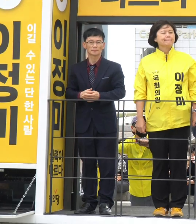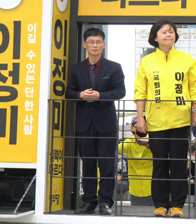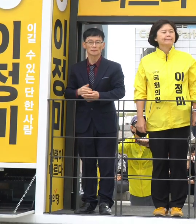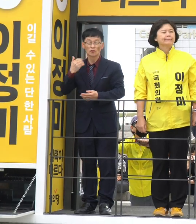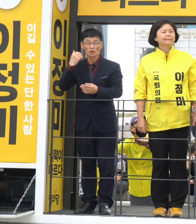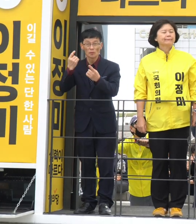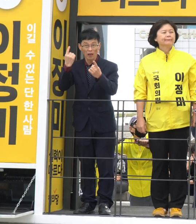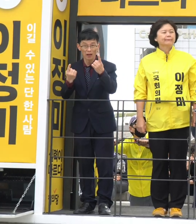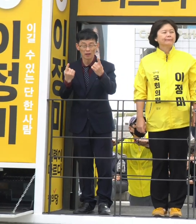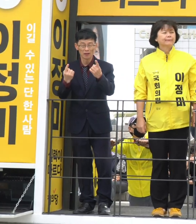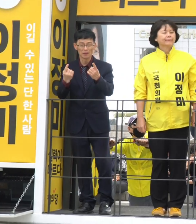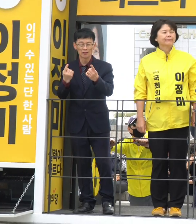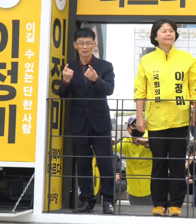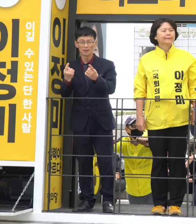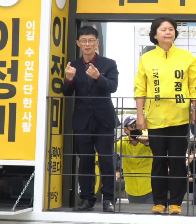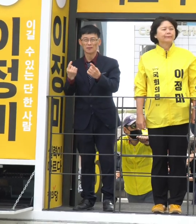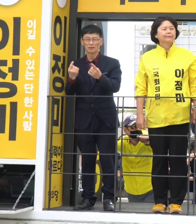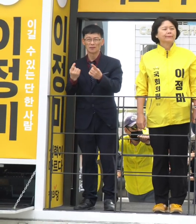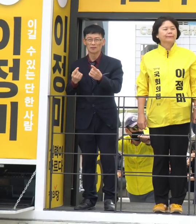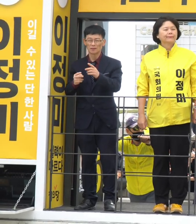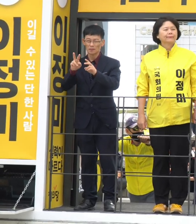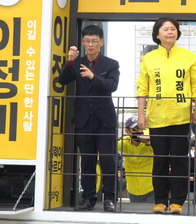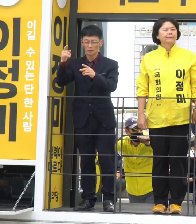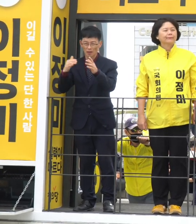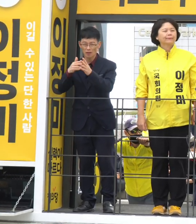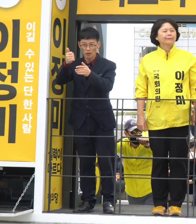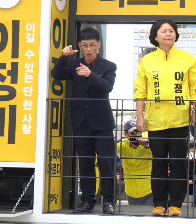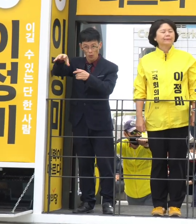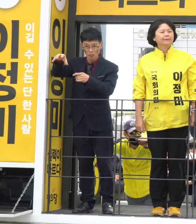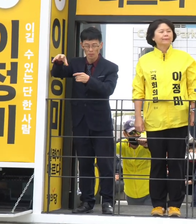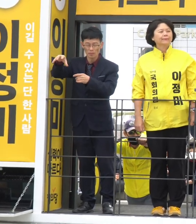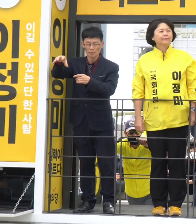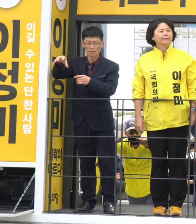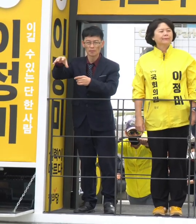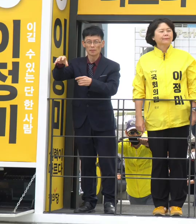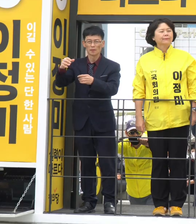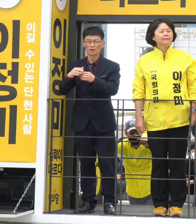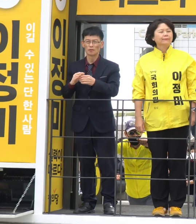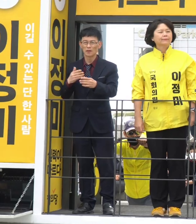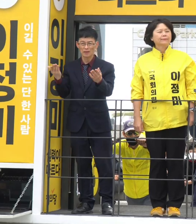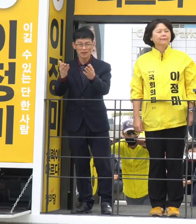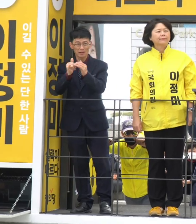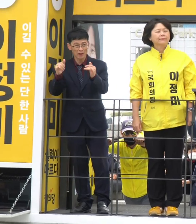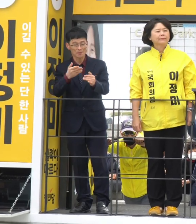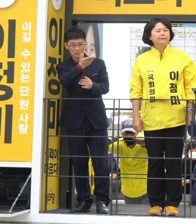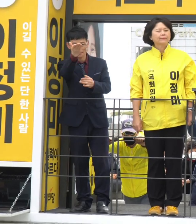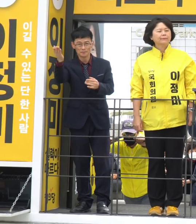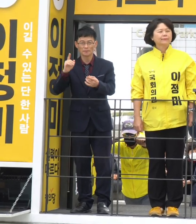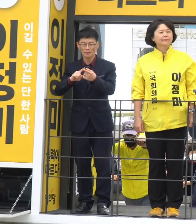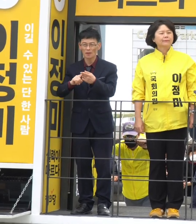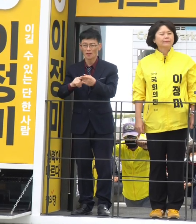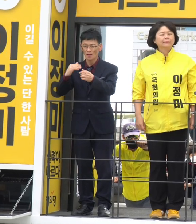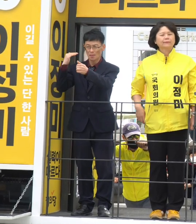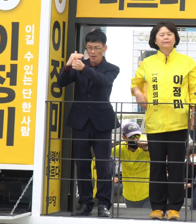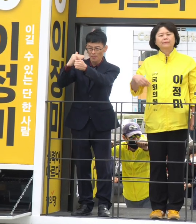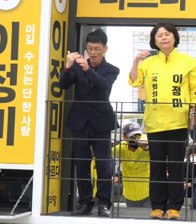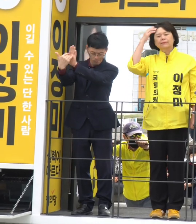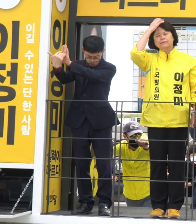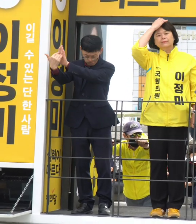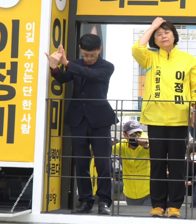그 누구보다도 21대 국회에서 우리 노동자들의 해고를